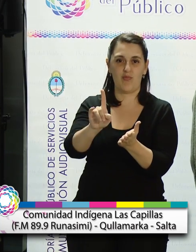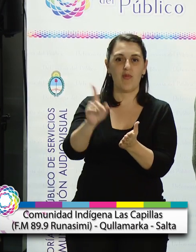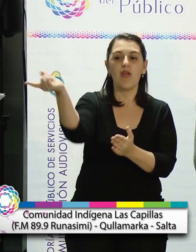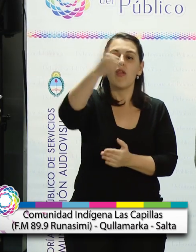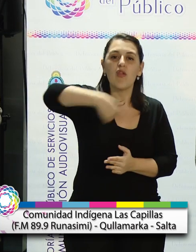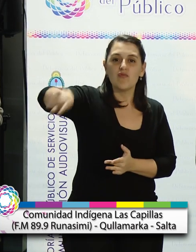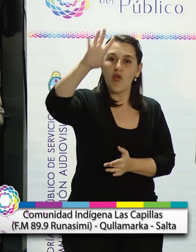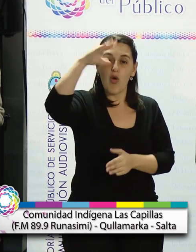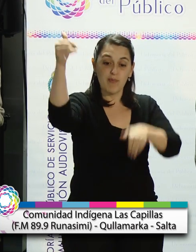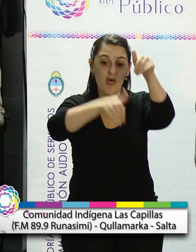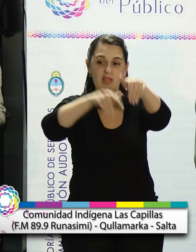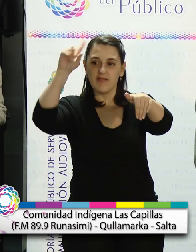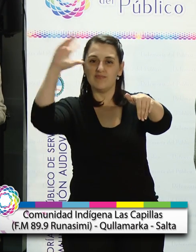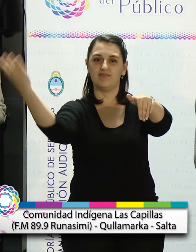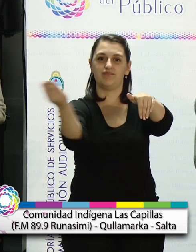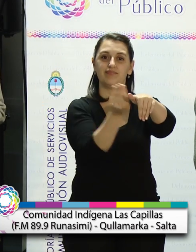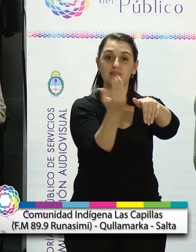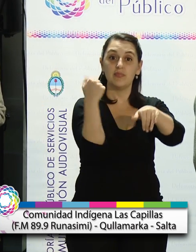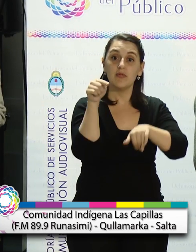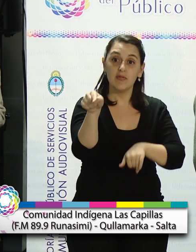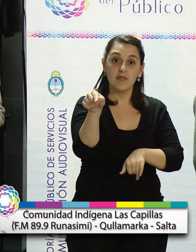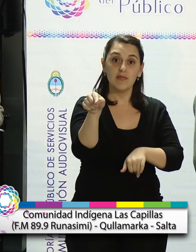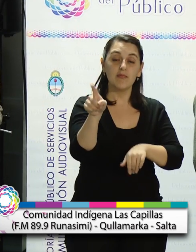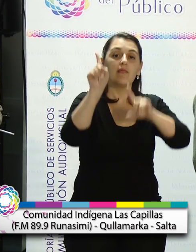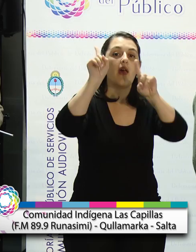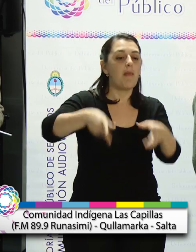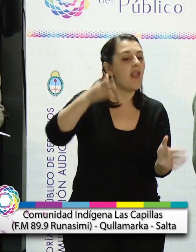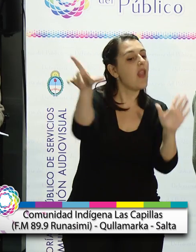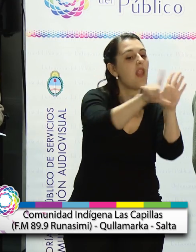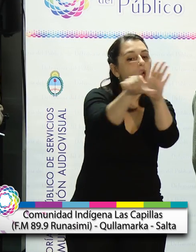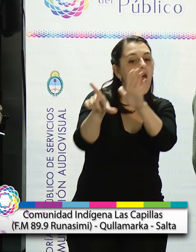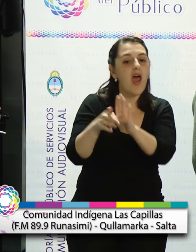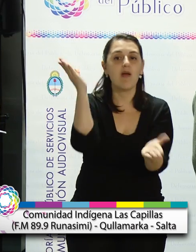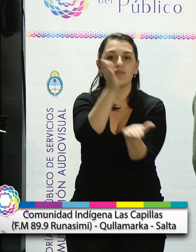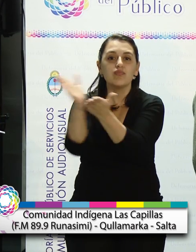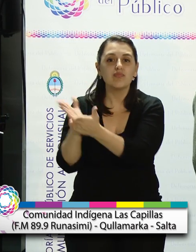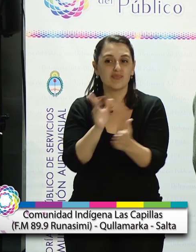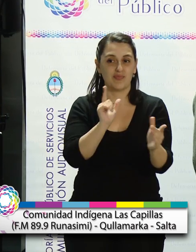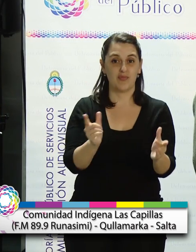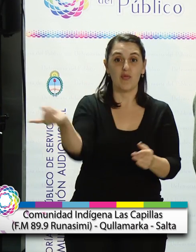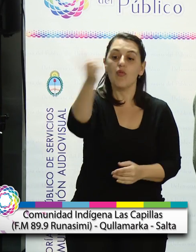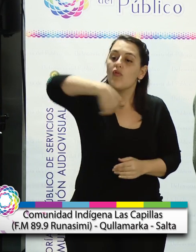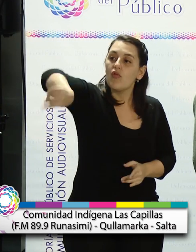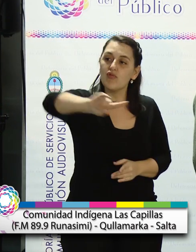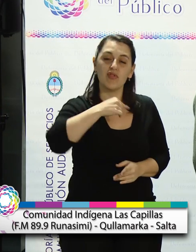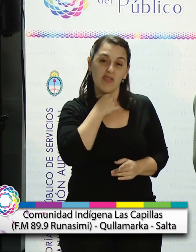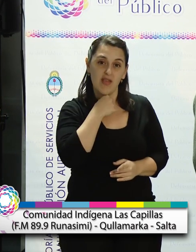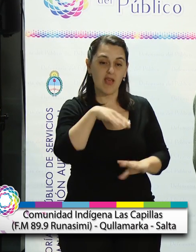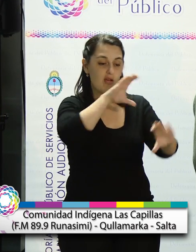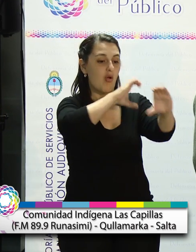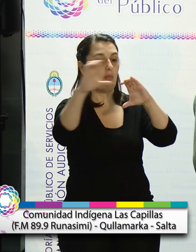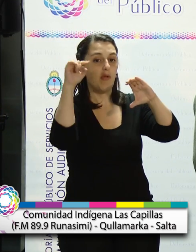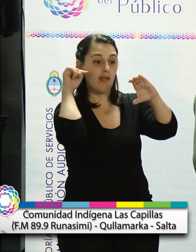participación política y ejecución de sus leyes. Queremos que la comunicación